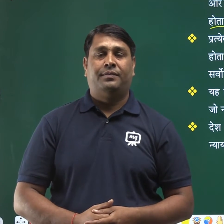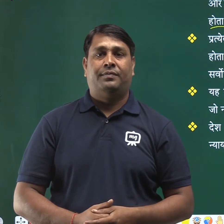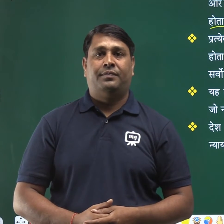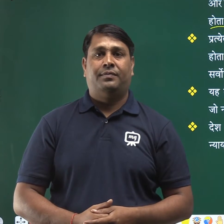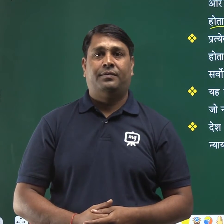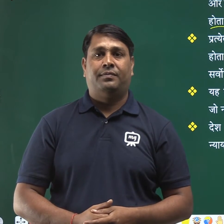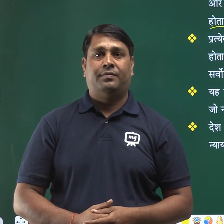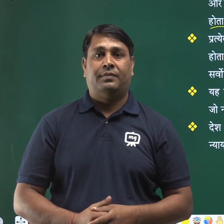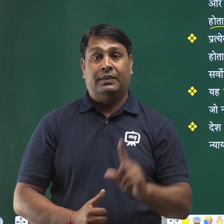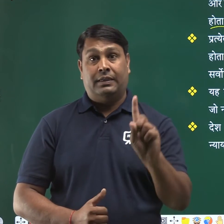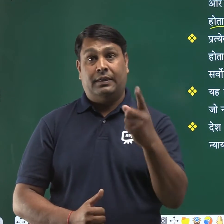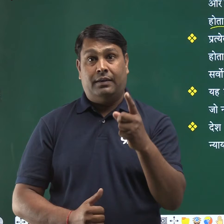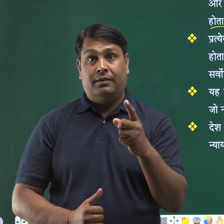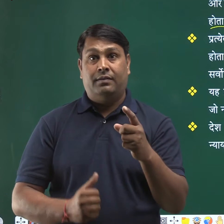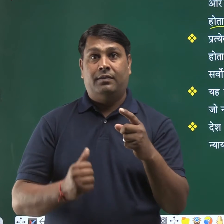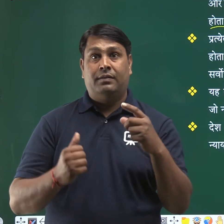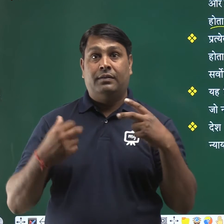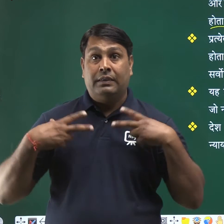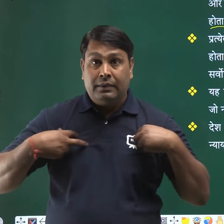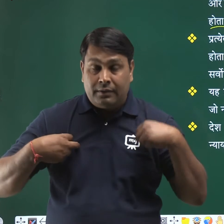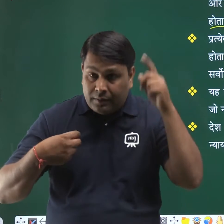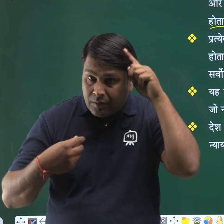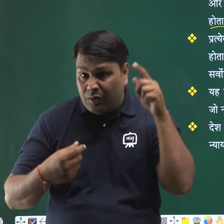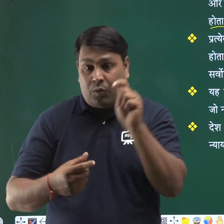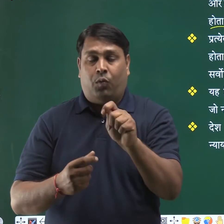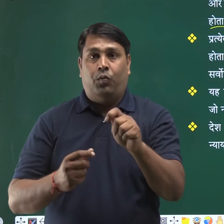एक उच्च न्यायालय होता है